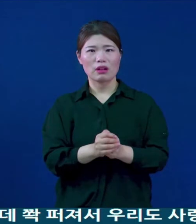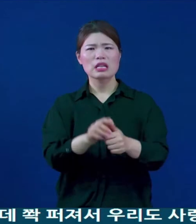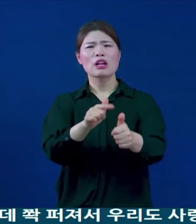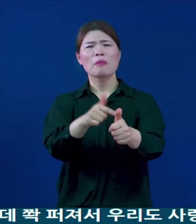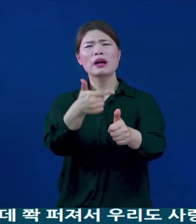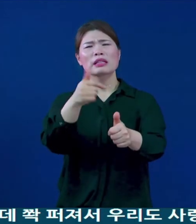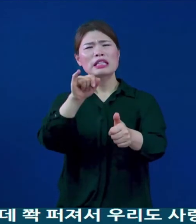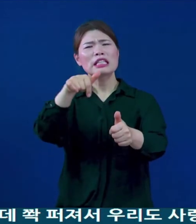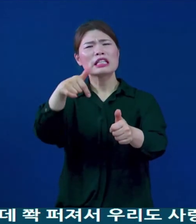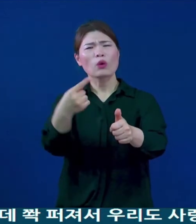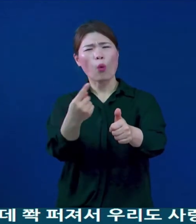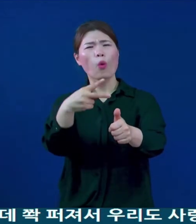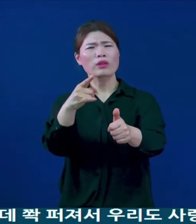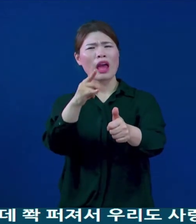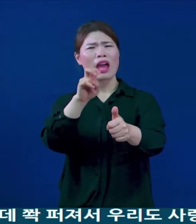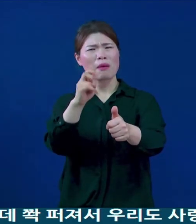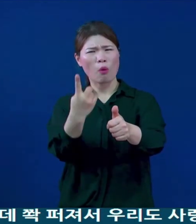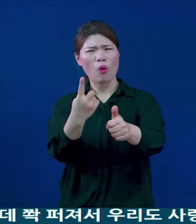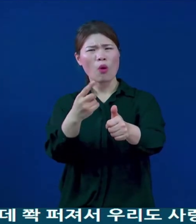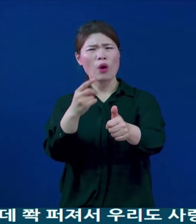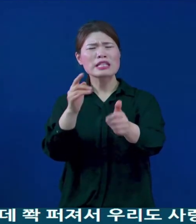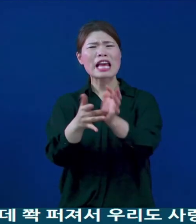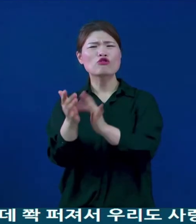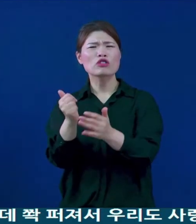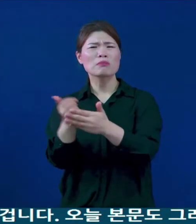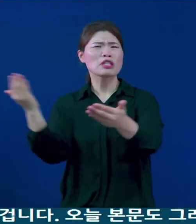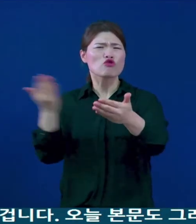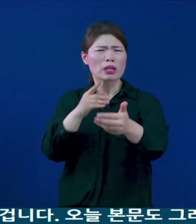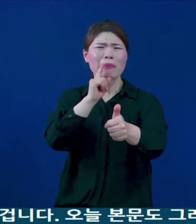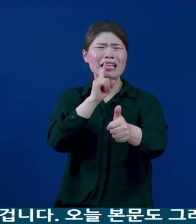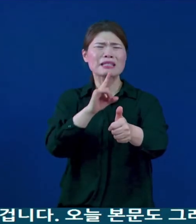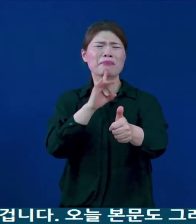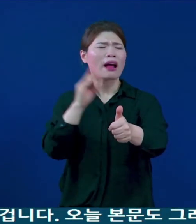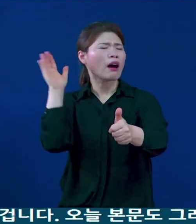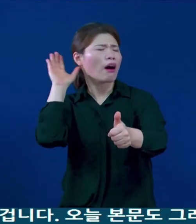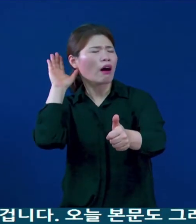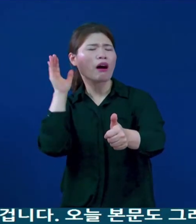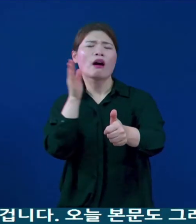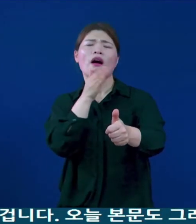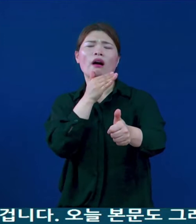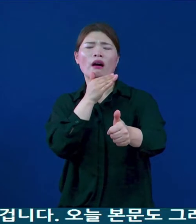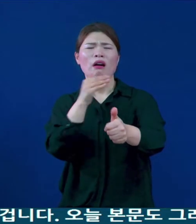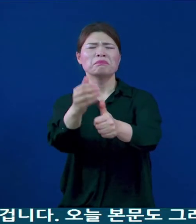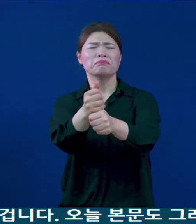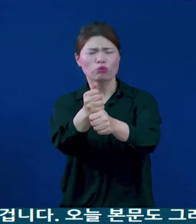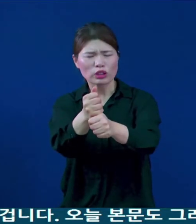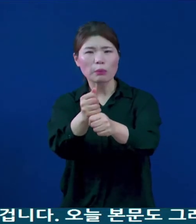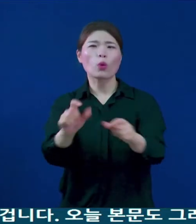안 살았다고 도저히 이해가 안 돼요. 분명히 살았을 거라고 확신합니다.